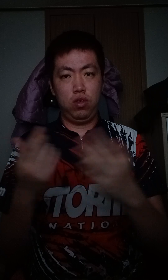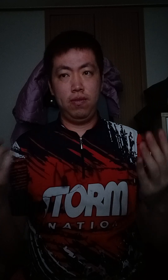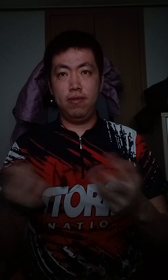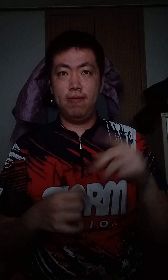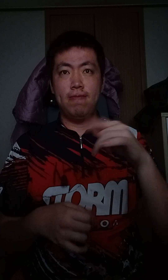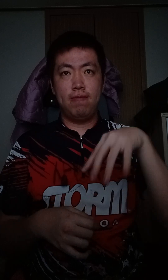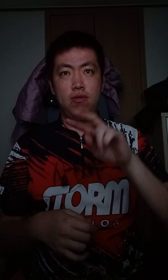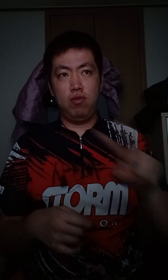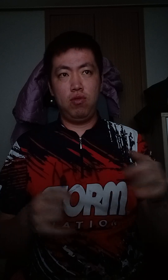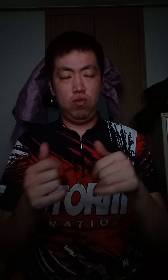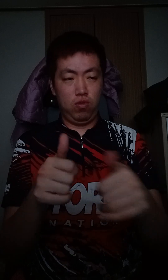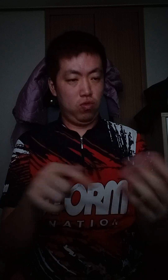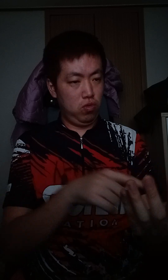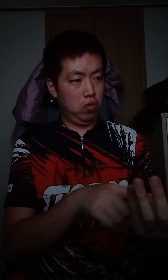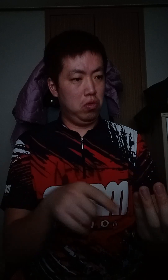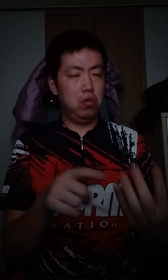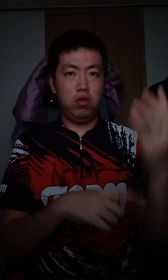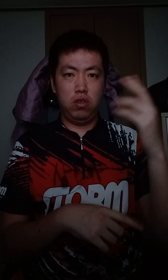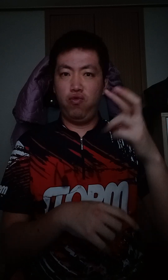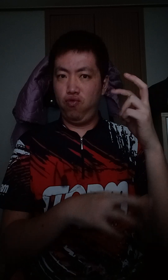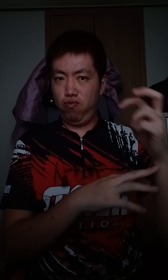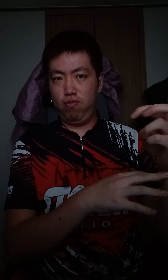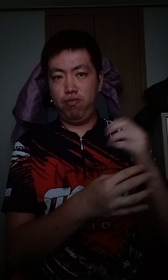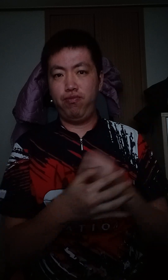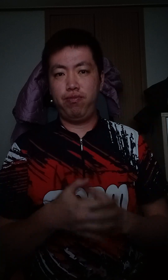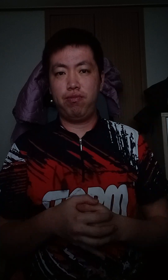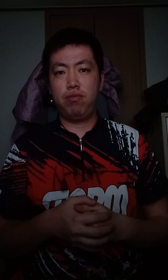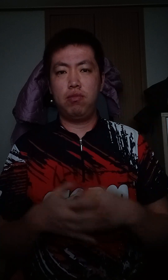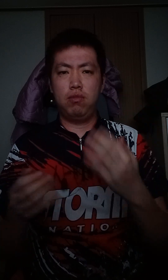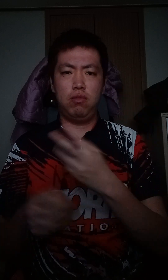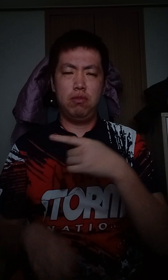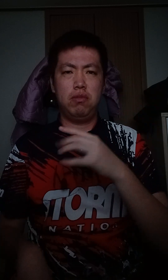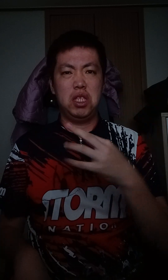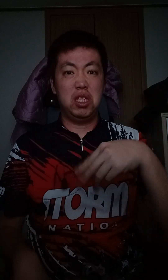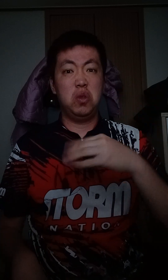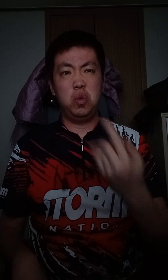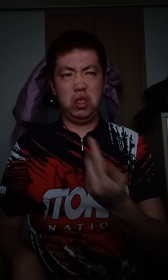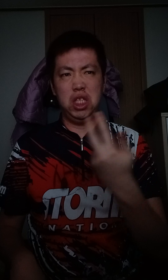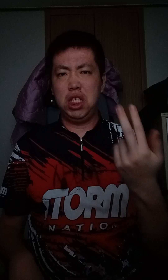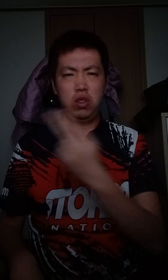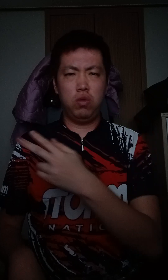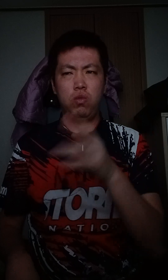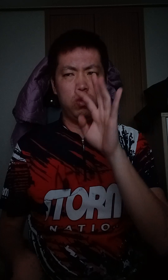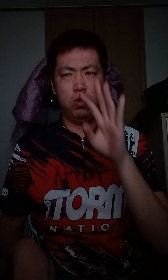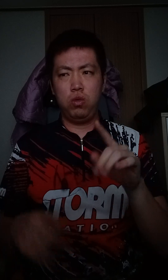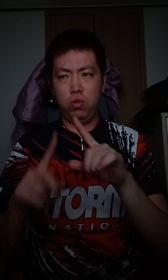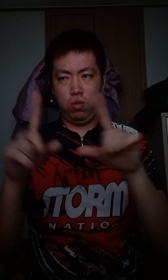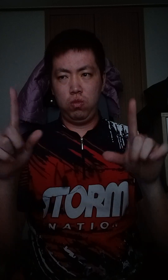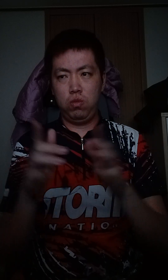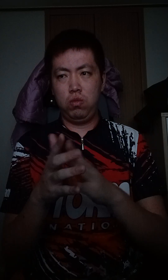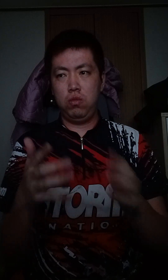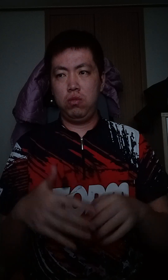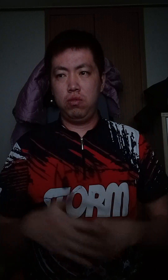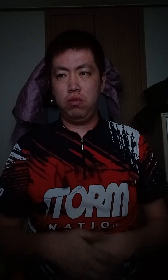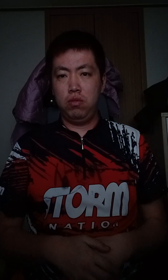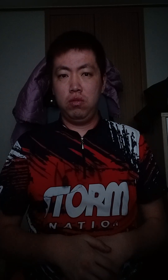이름과 주민번호를 알려준 뒤 귀가했는데 알고 보니 친동생의 신원 정보였습니다. 친동생이 운전한